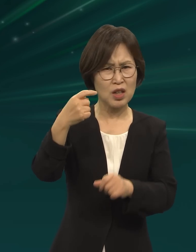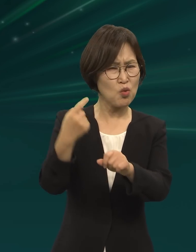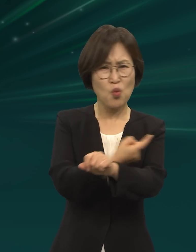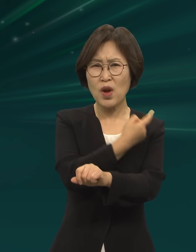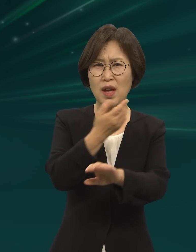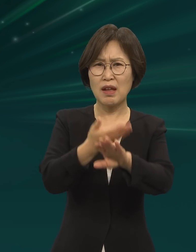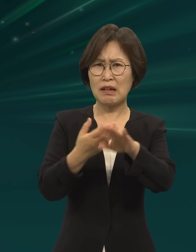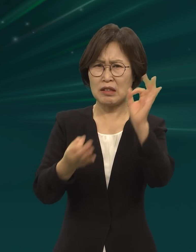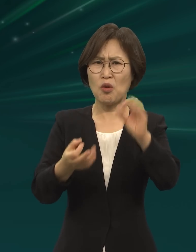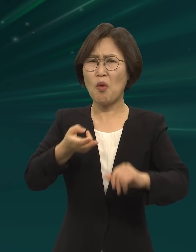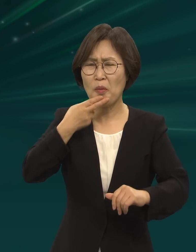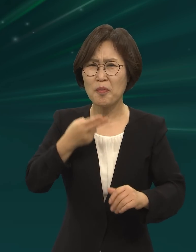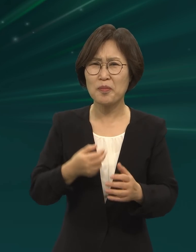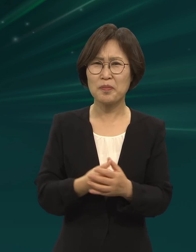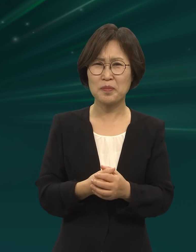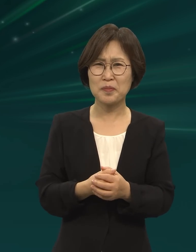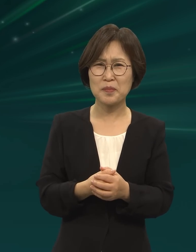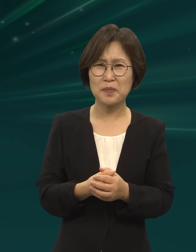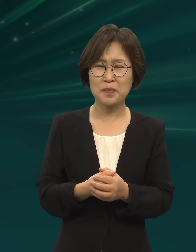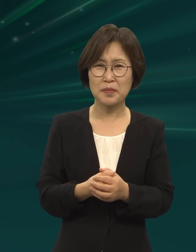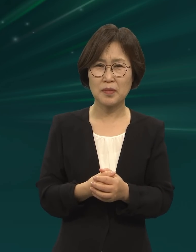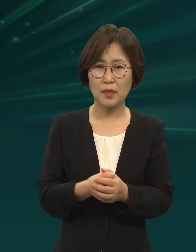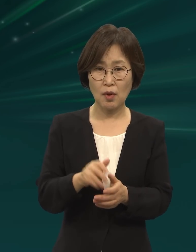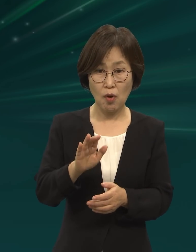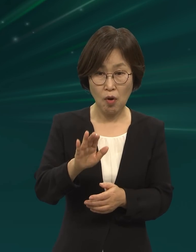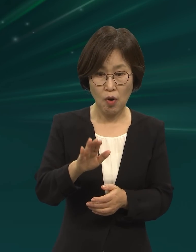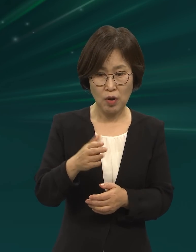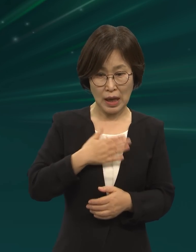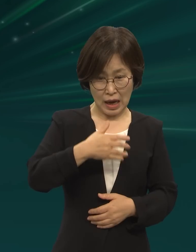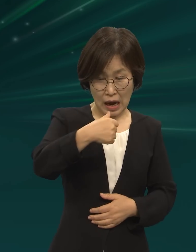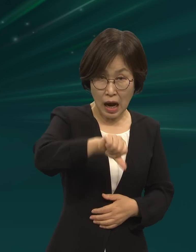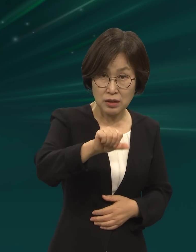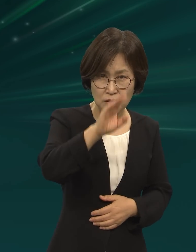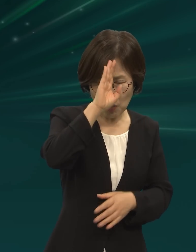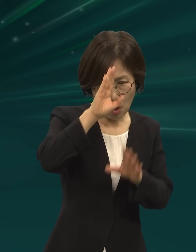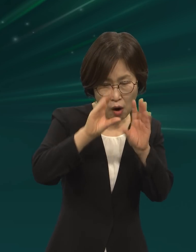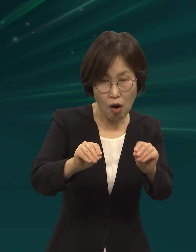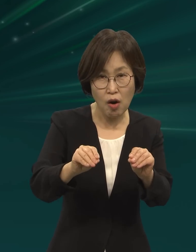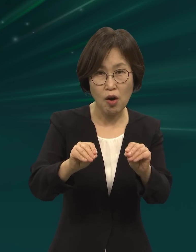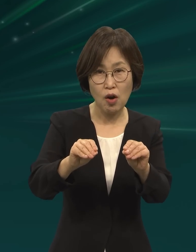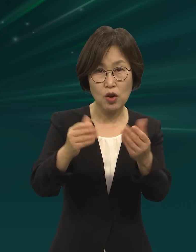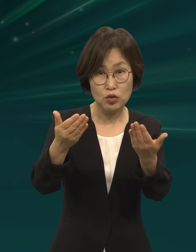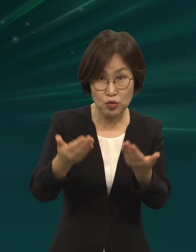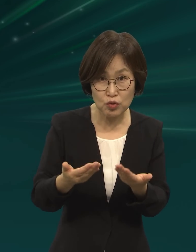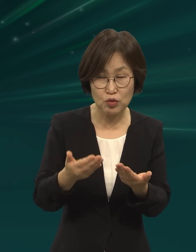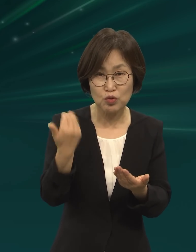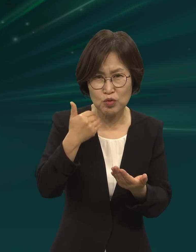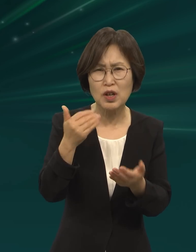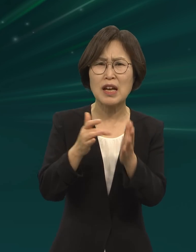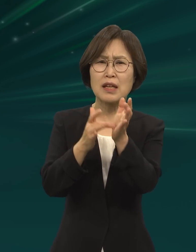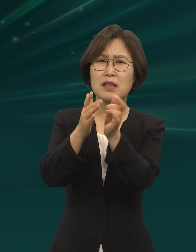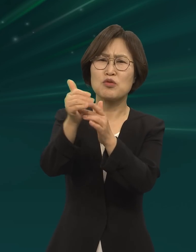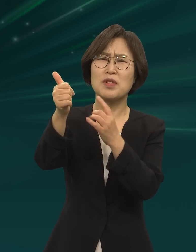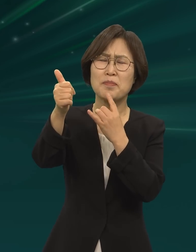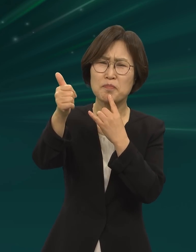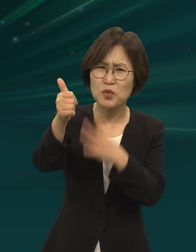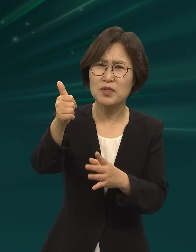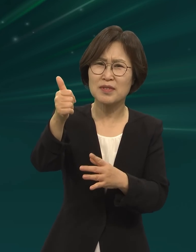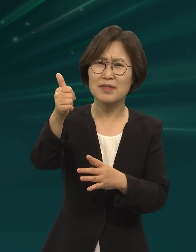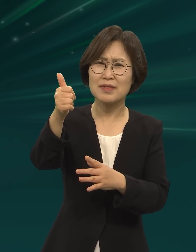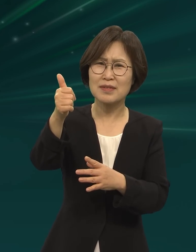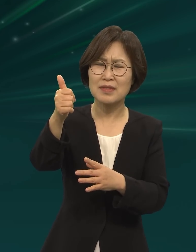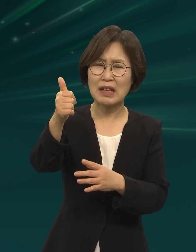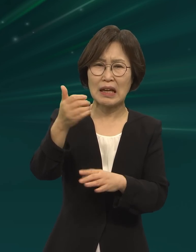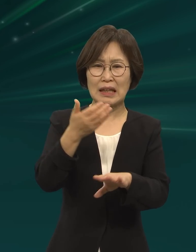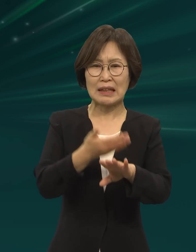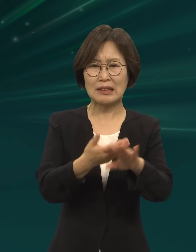말이야? 우리 아들을 고치어서 이렇게 치유하신 예수님 밖에 없어요. 이제부터 저